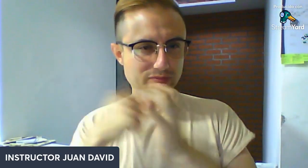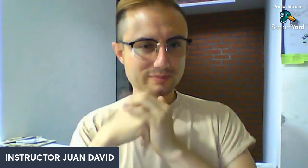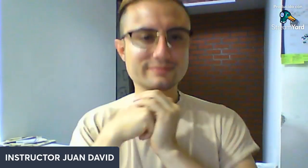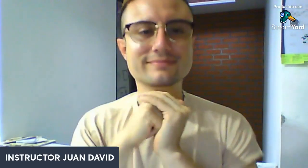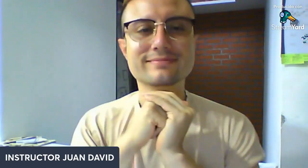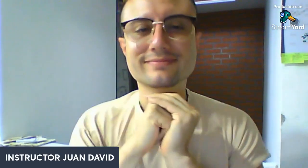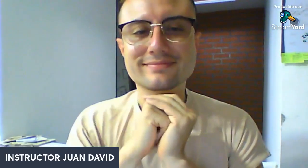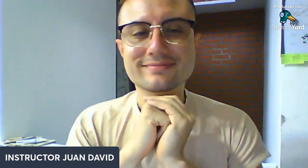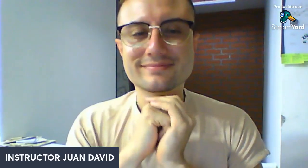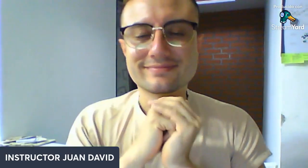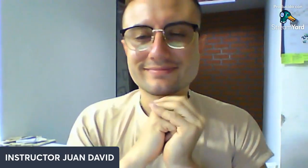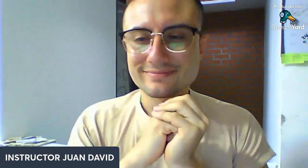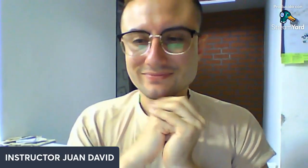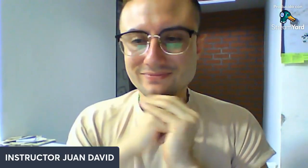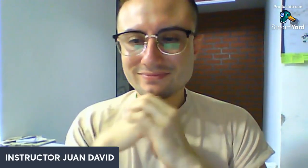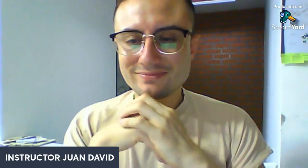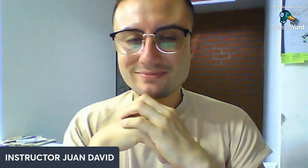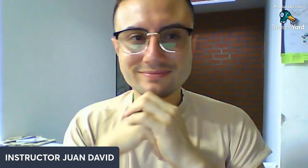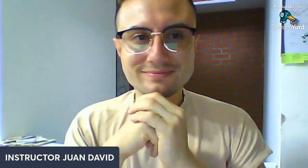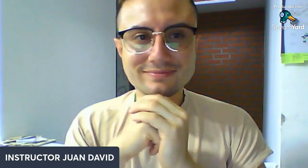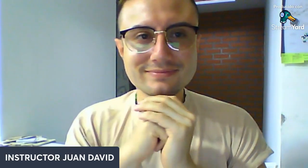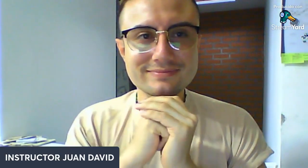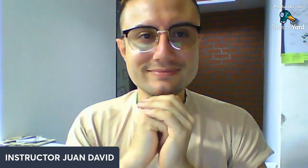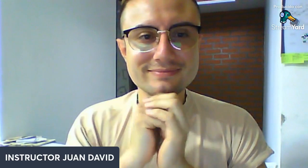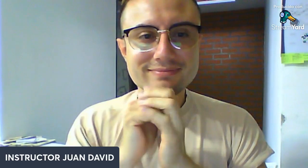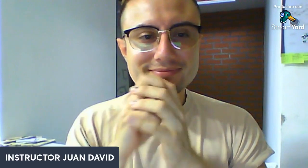Bueno, ya en 2 minuticos empezamos, mientras espero.